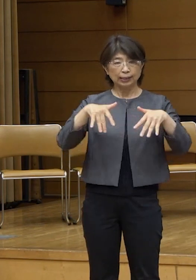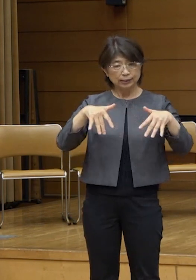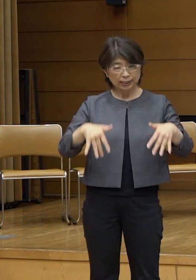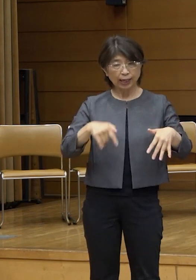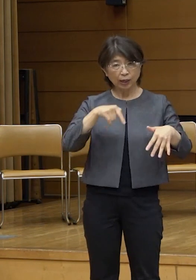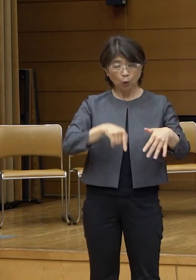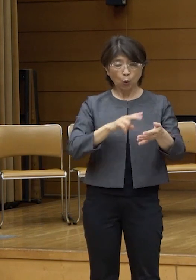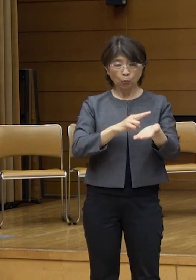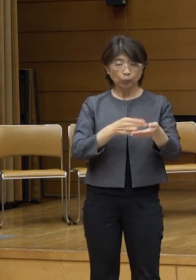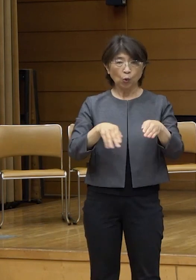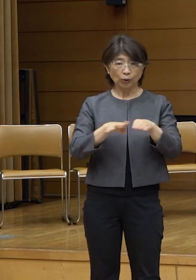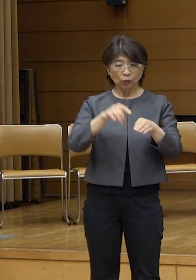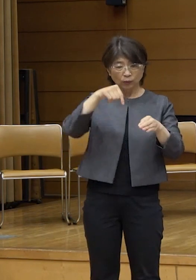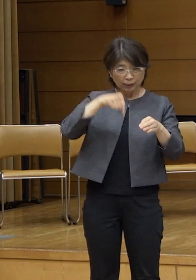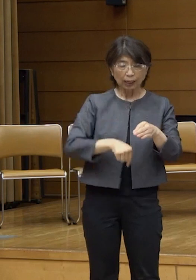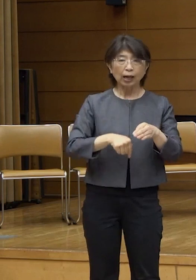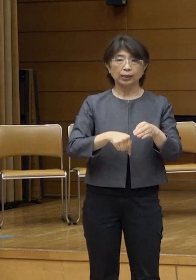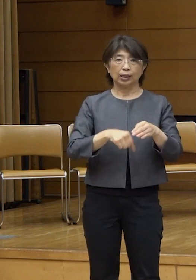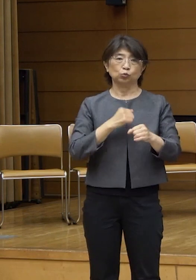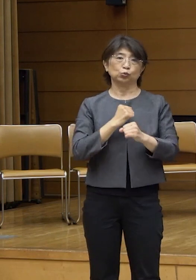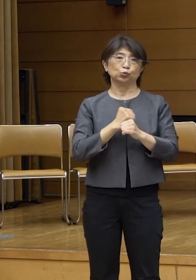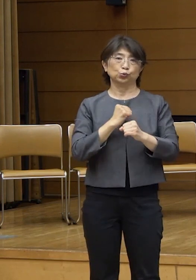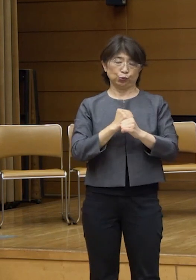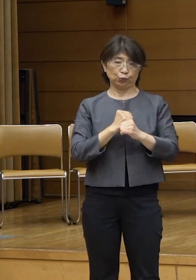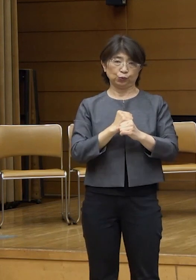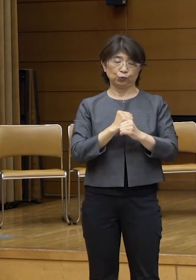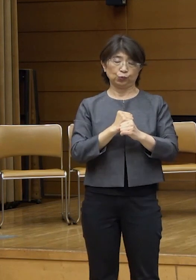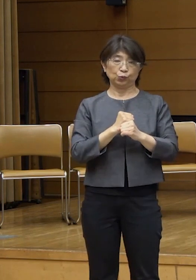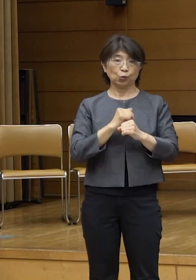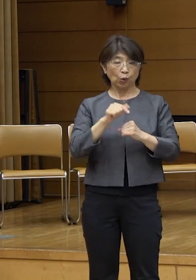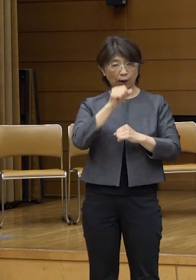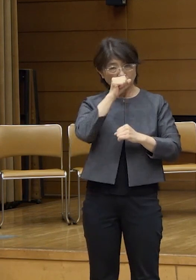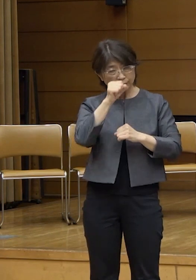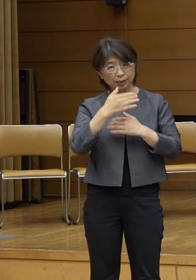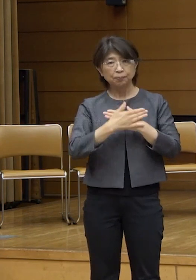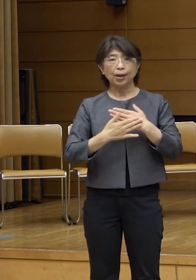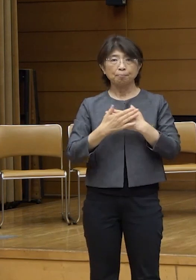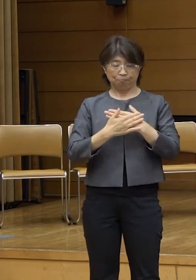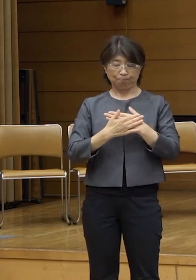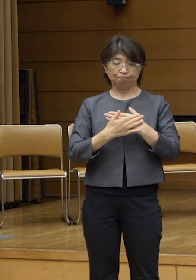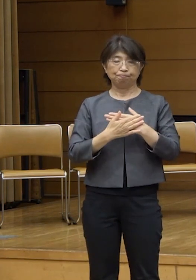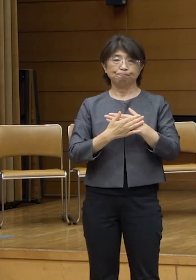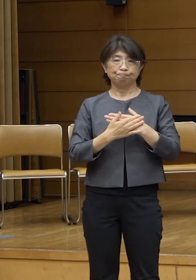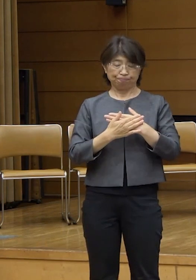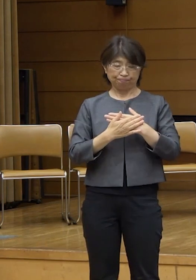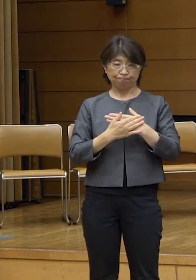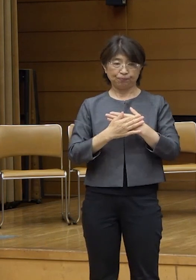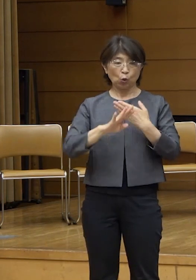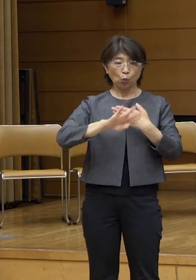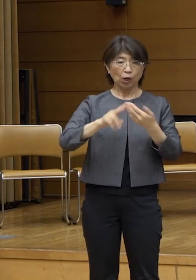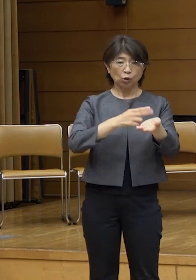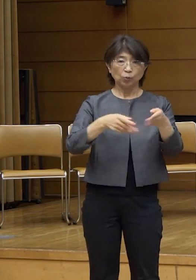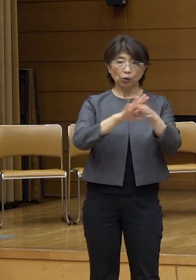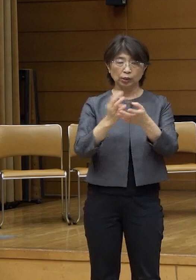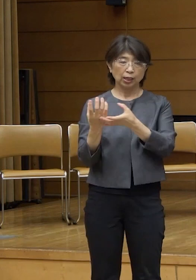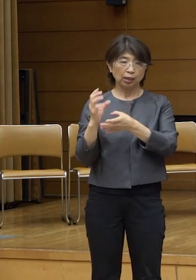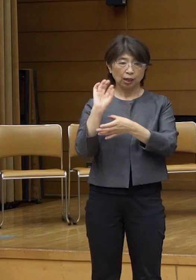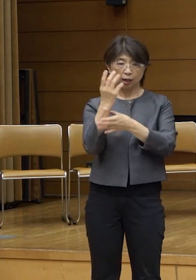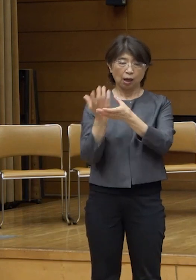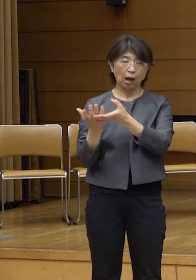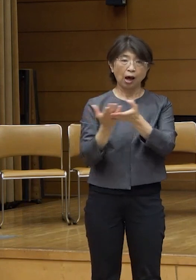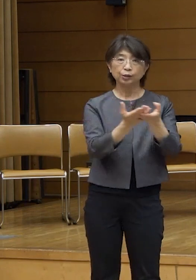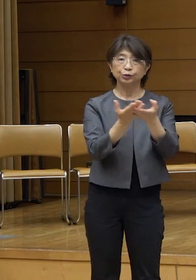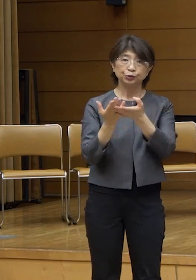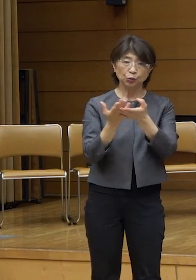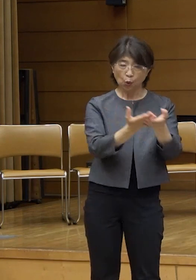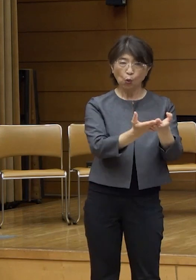で作ってくれるというのがあります。これは非常にいいことだなと思うし、搬送するとかいろいろな大変なことがありますけど、それも回避できるので